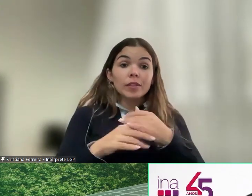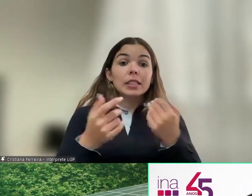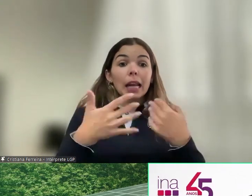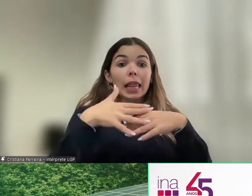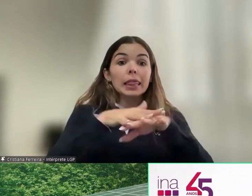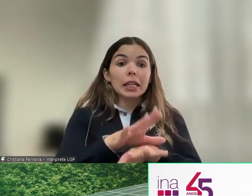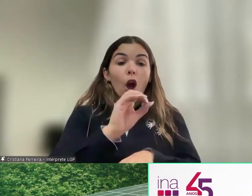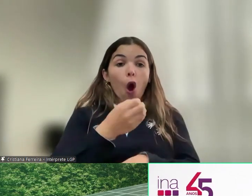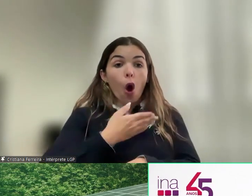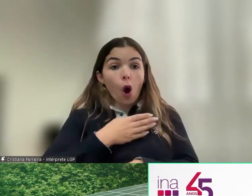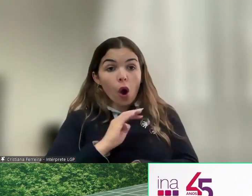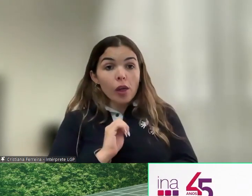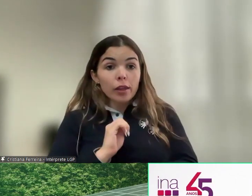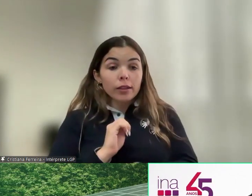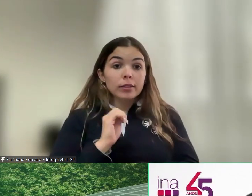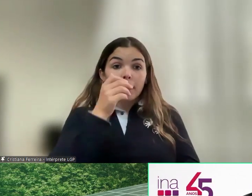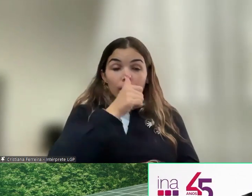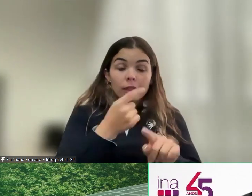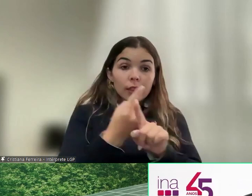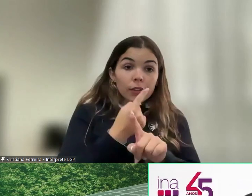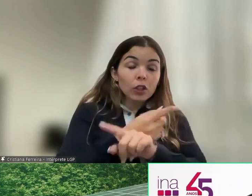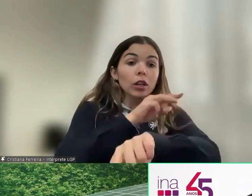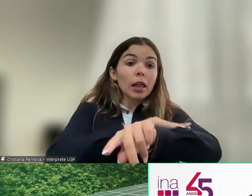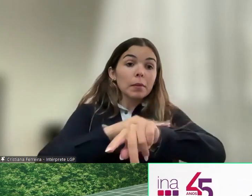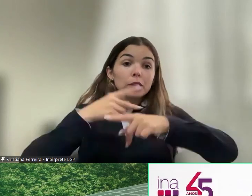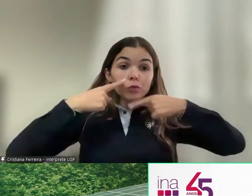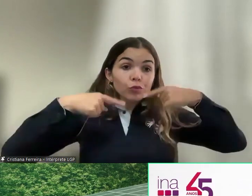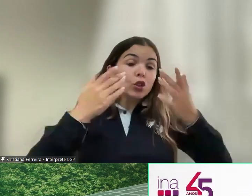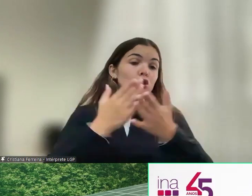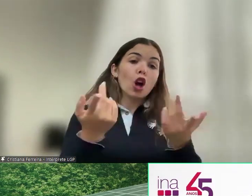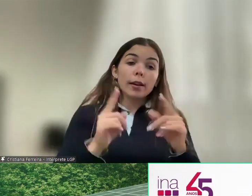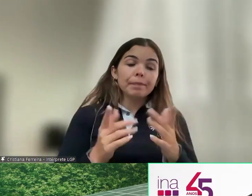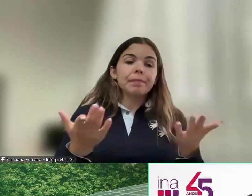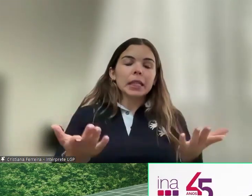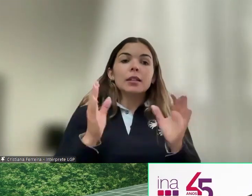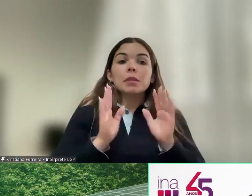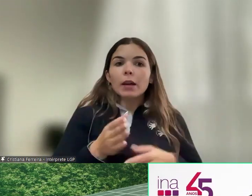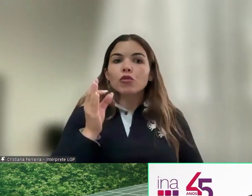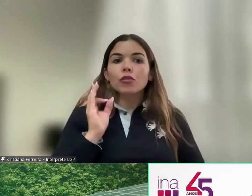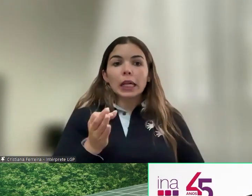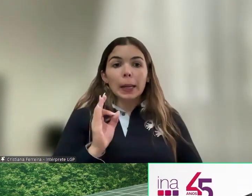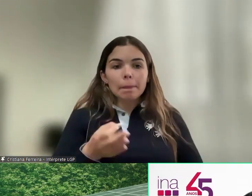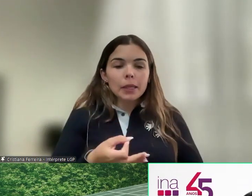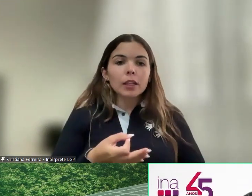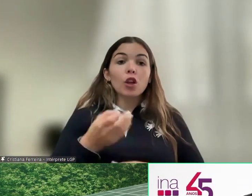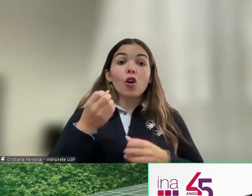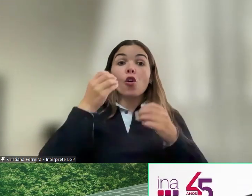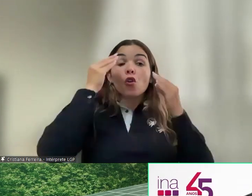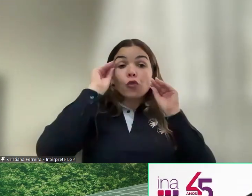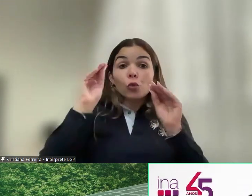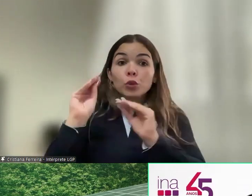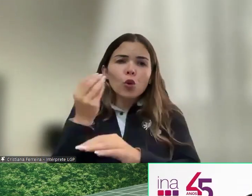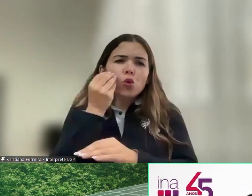dos ODS nas atividades na administração pública e não só, não é? Portanto, precisamos de ferramentas, precisamos de formação. Como é que isso se